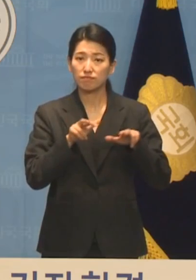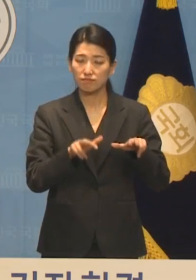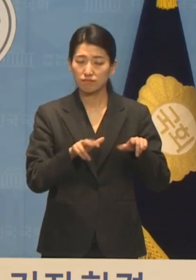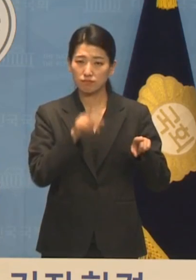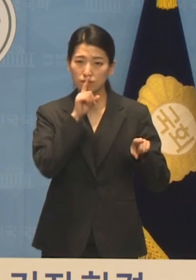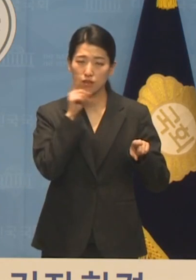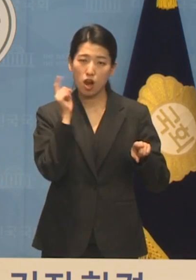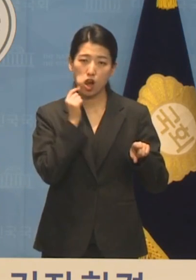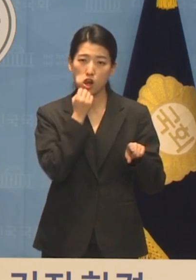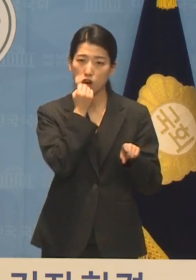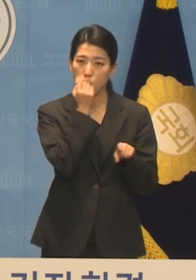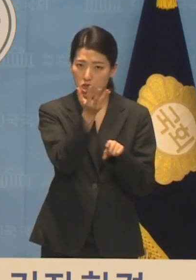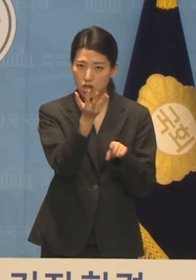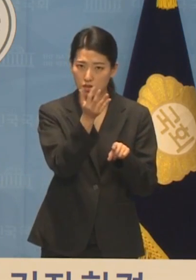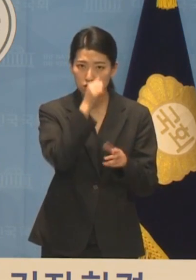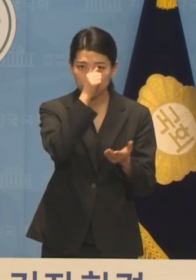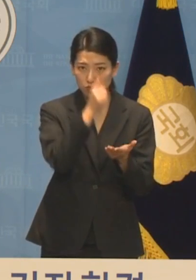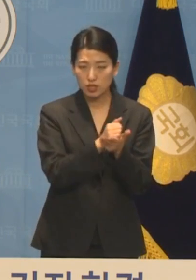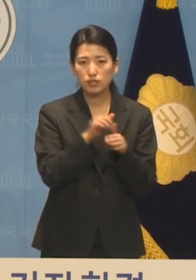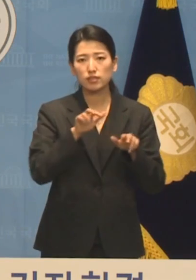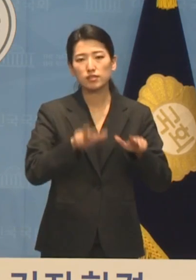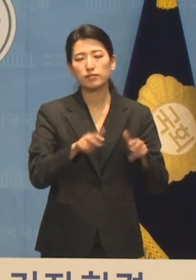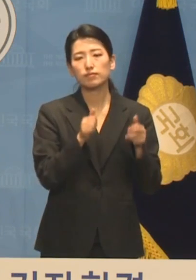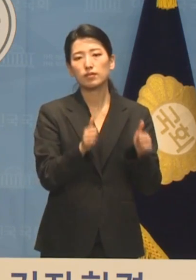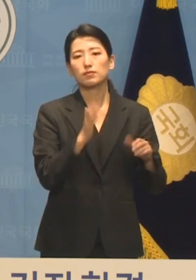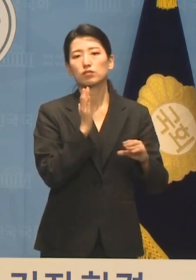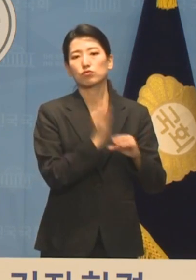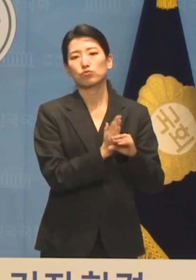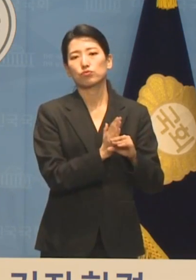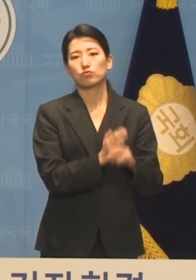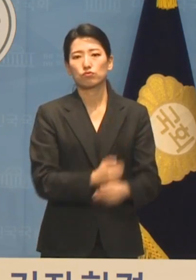현재 형사재판을 받고 있습니다.